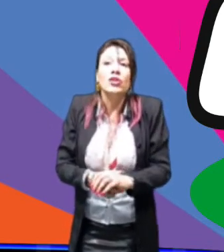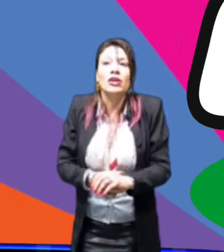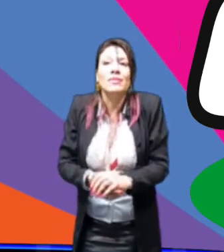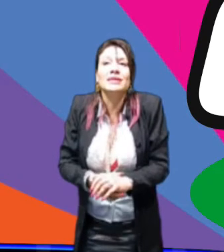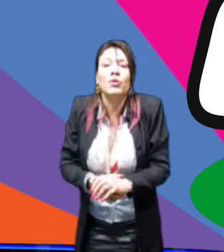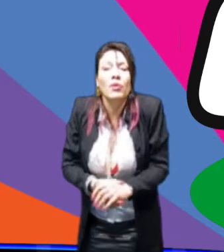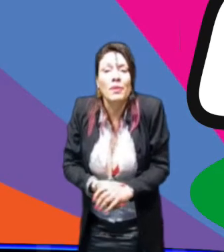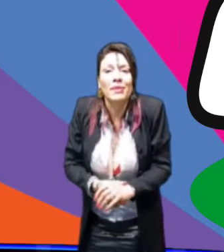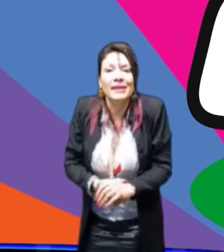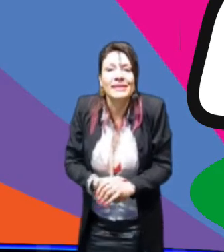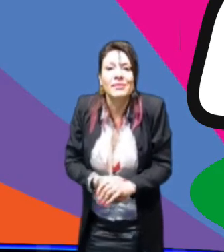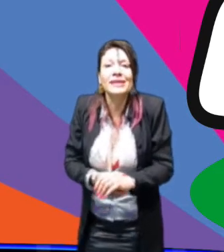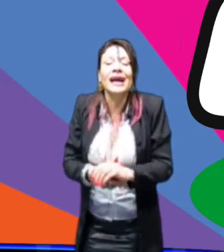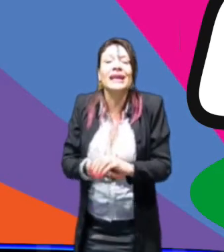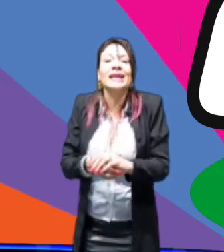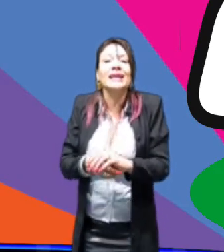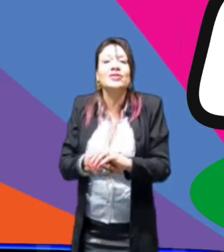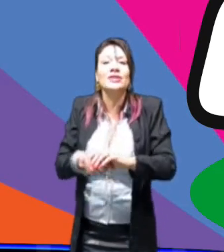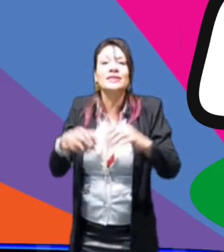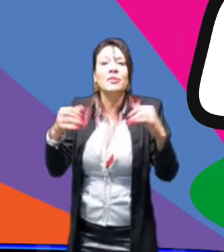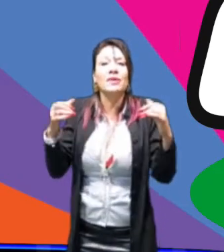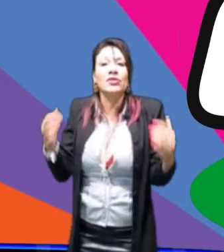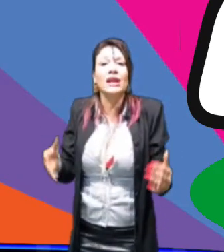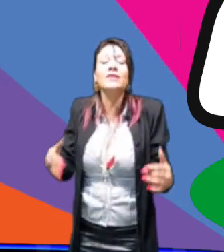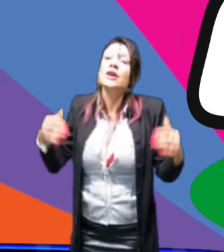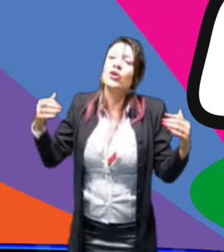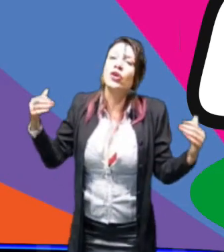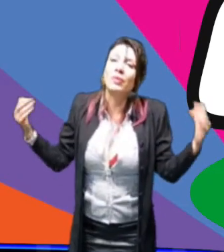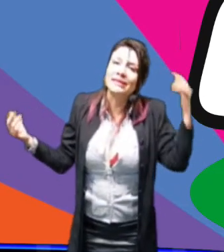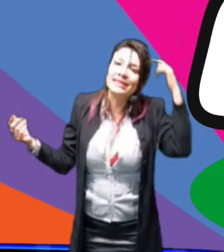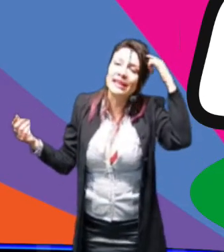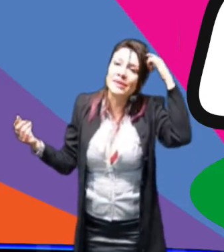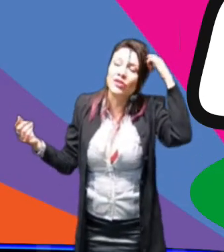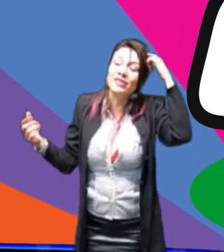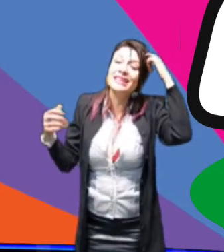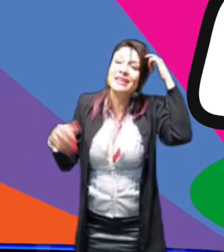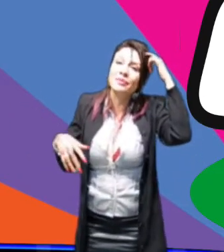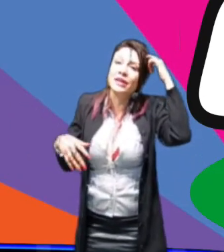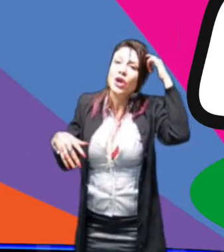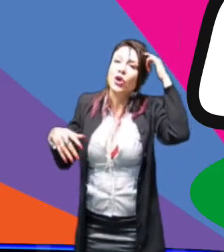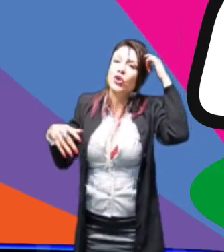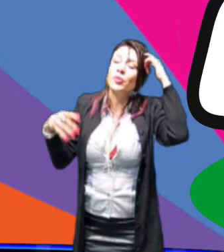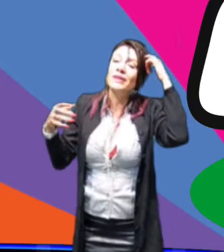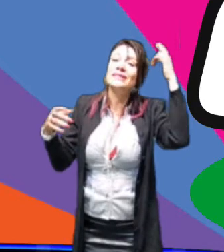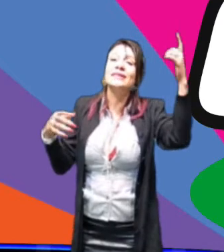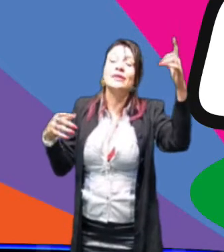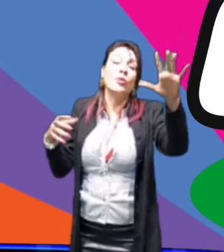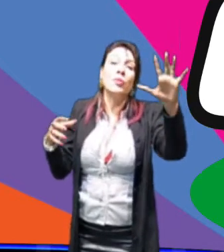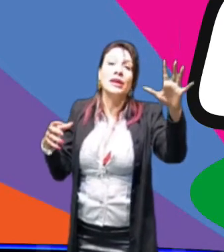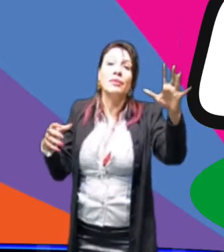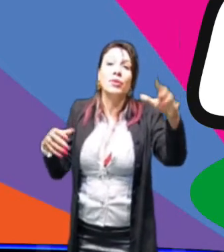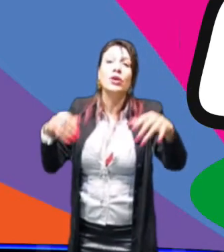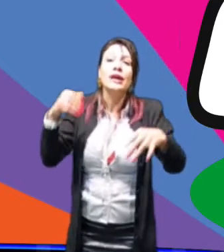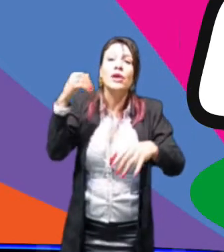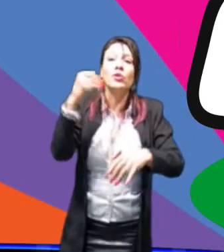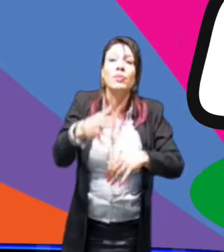que Massa promueve permanentemente es a las relaciones interpersonales con los países limítrofes y también con otros países como, por